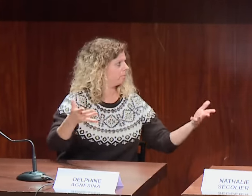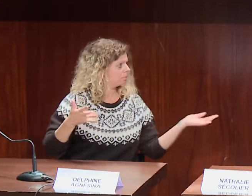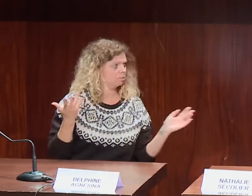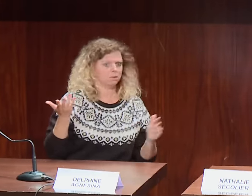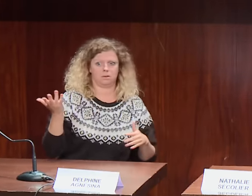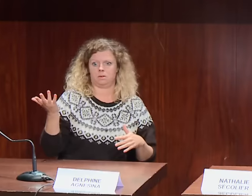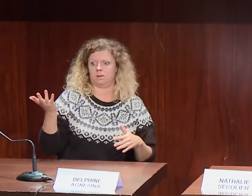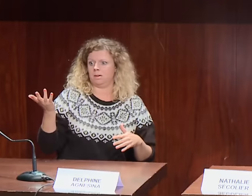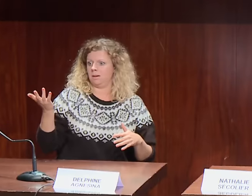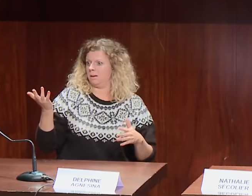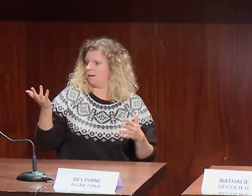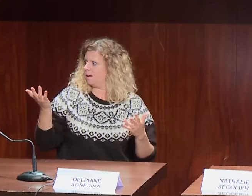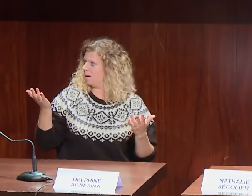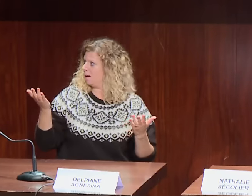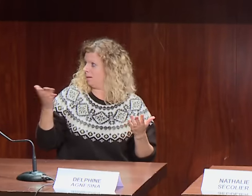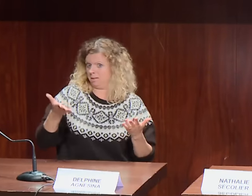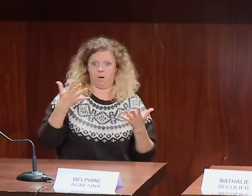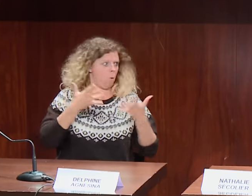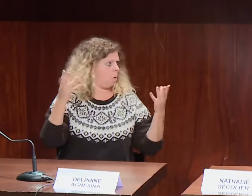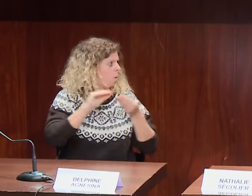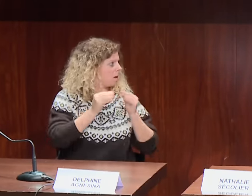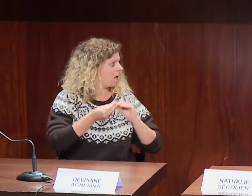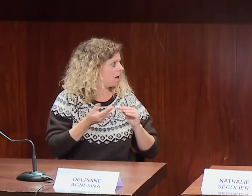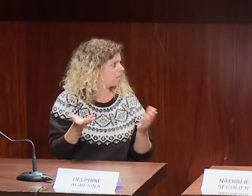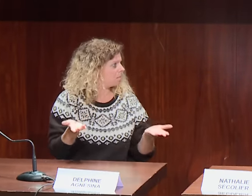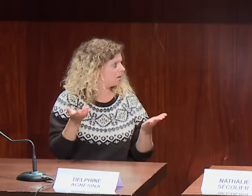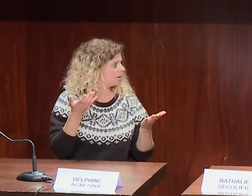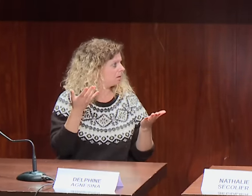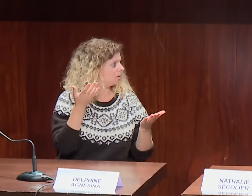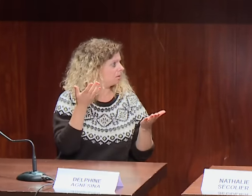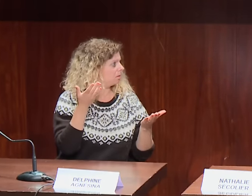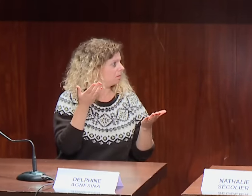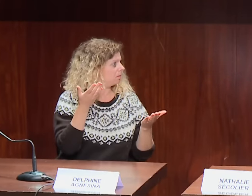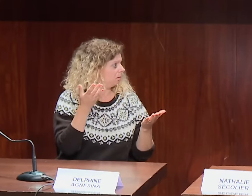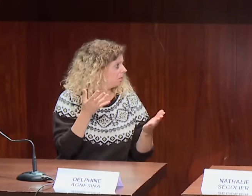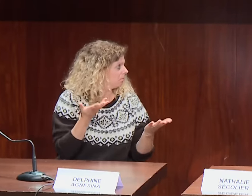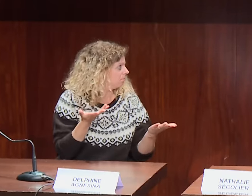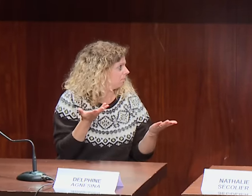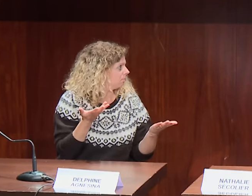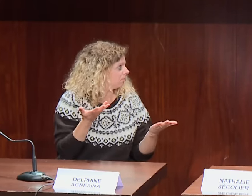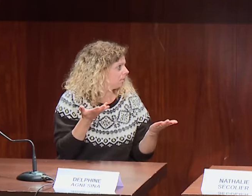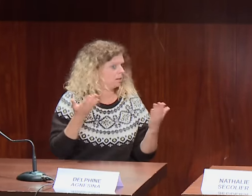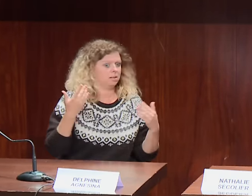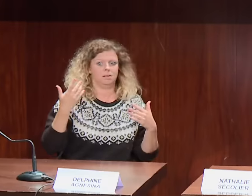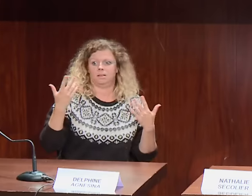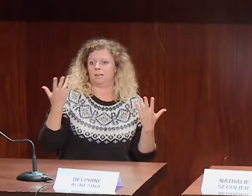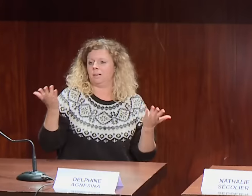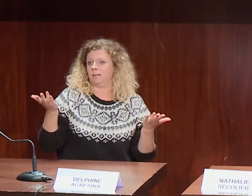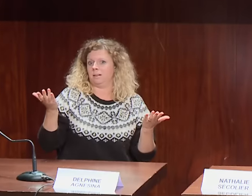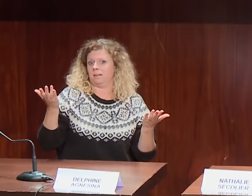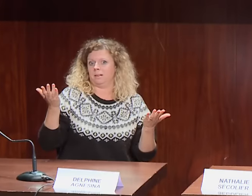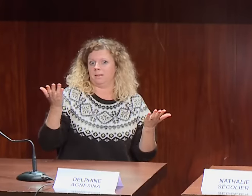plus réparable, il est déchiré. Enfin, donc il a... Et ça, c'est un gros problème.